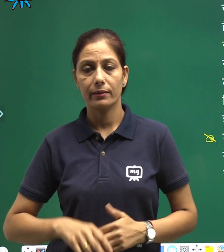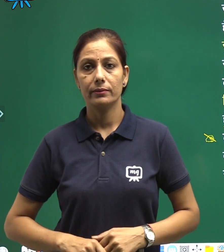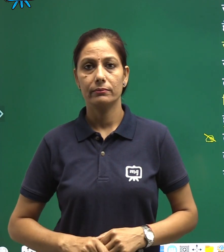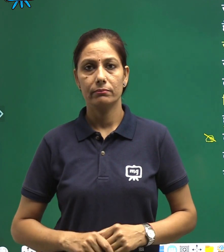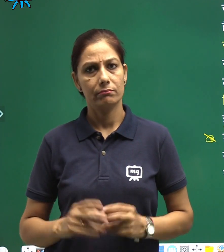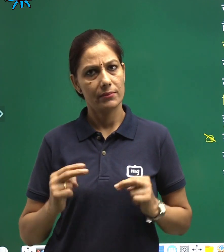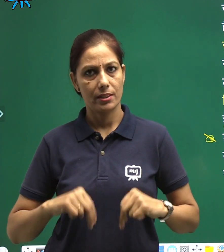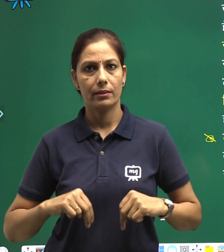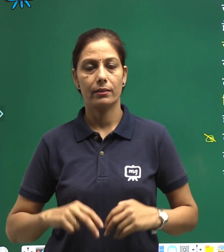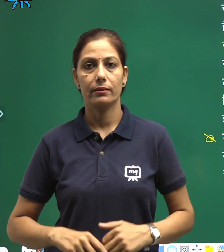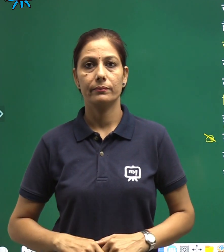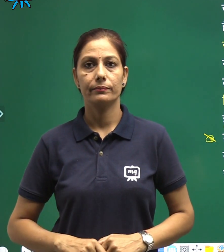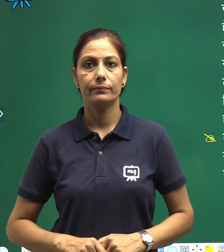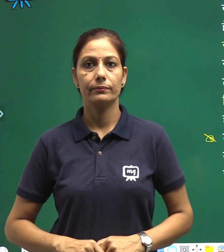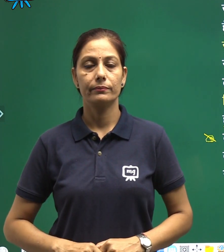चाहिए।